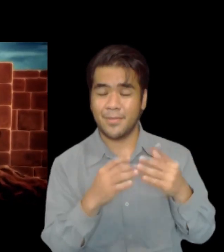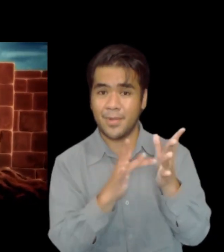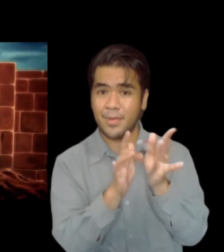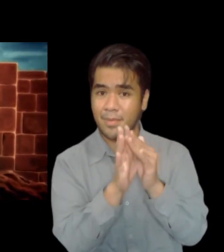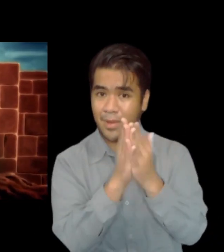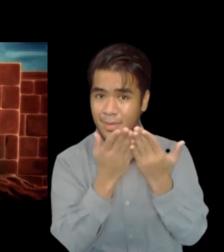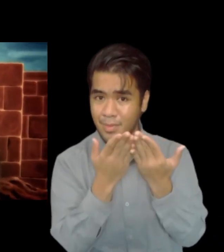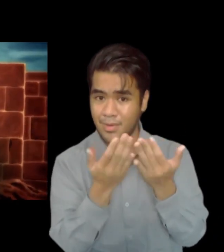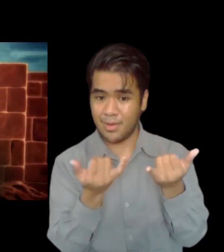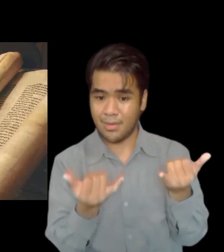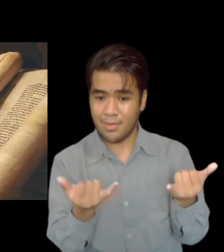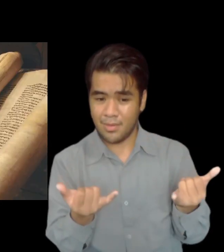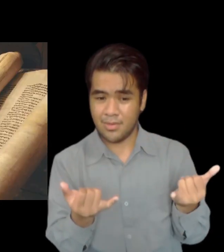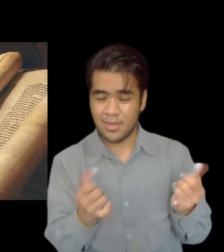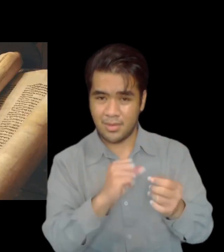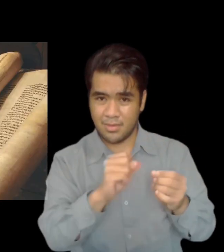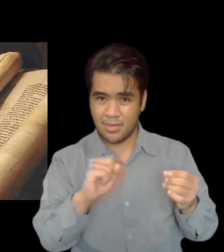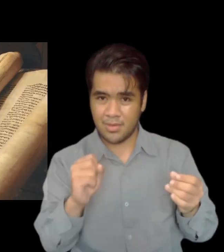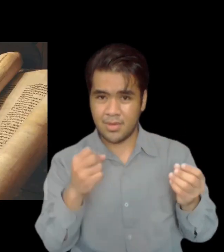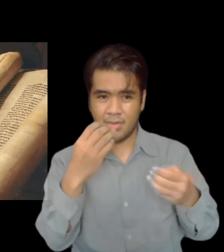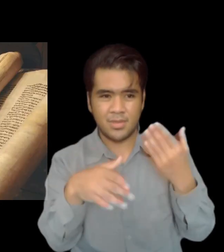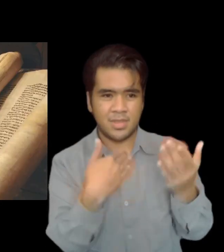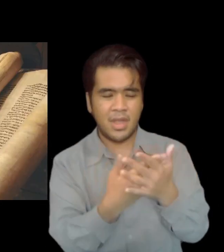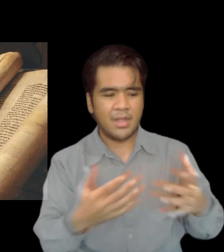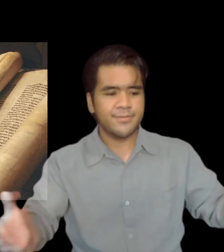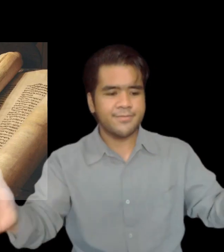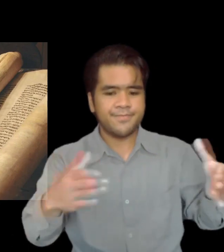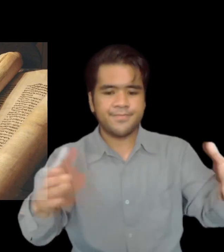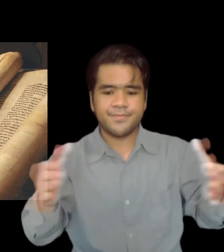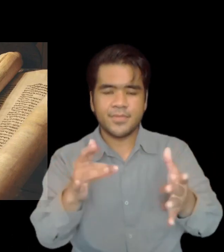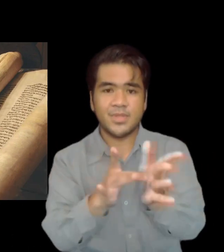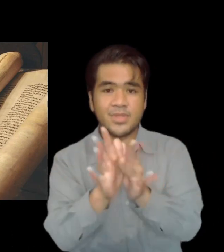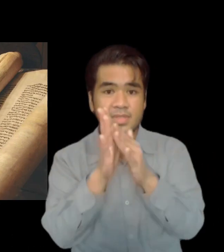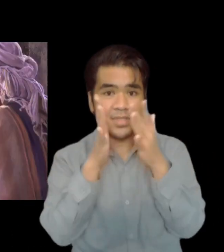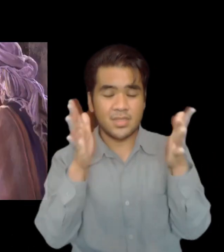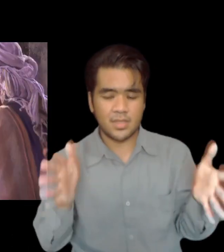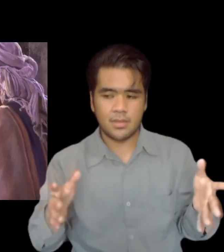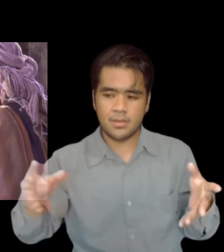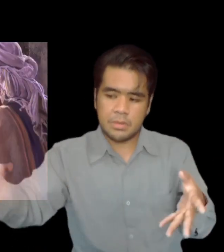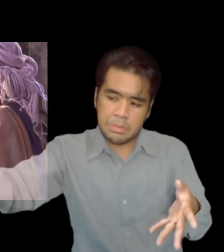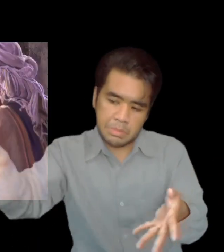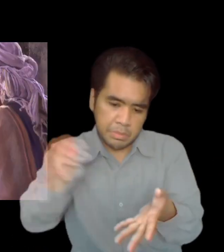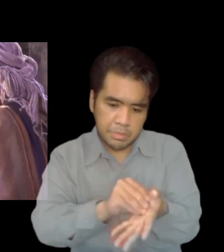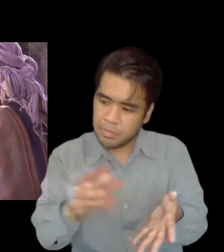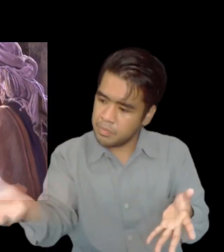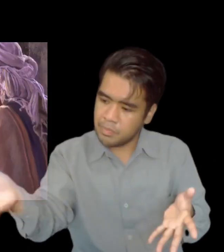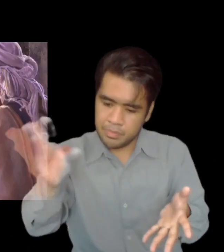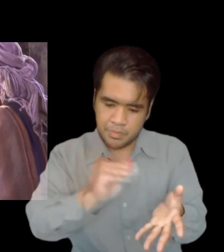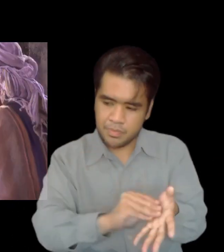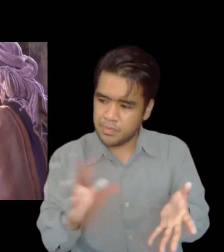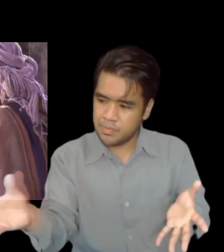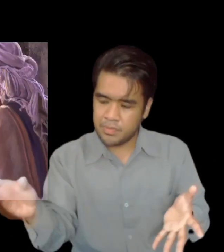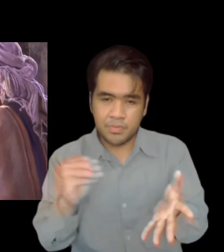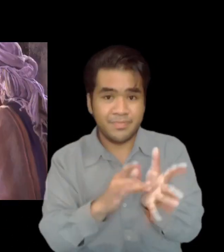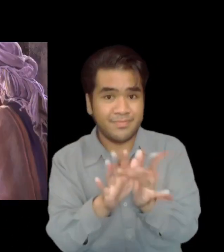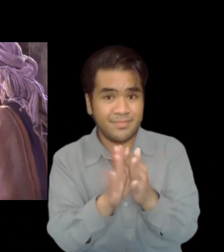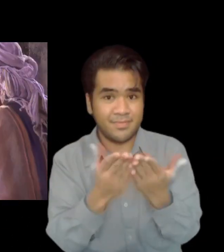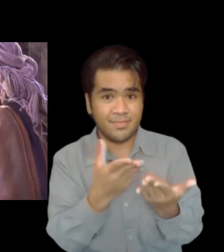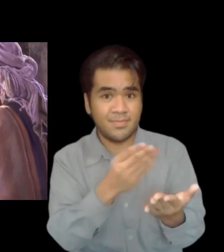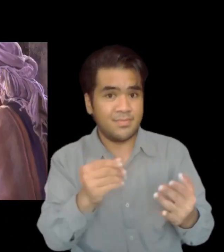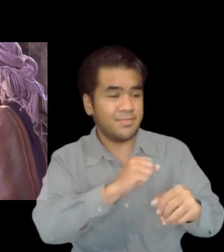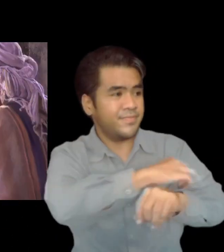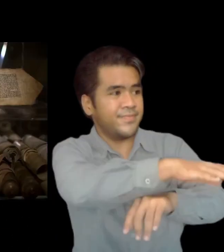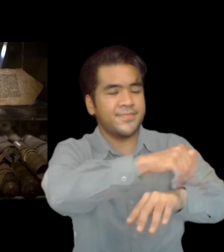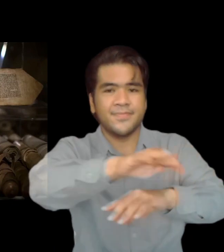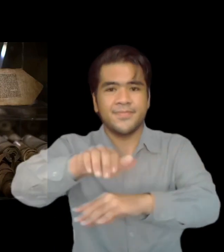sa atin ang magandang balita. Ang kanilang mga sinulat ay inipon ng mga naunang Kristiyano at mano-manong kinopya upang maipamahagi sa iba't